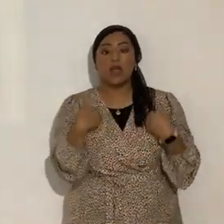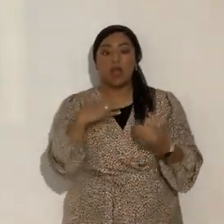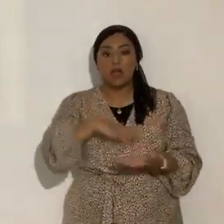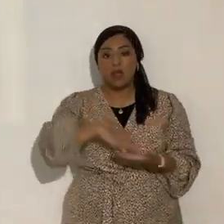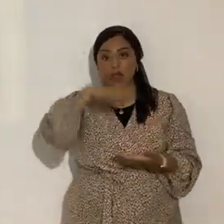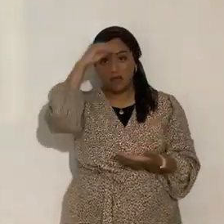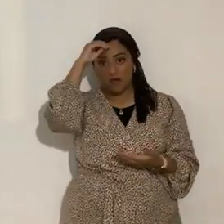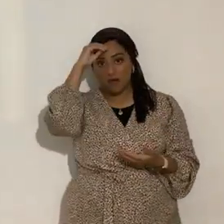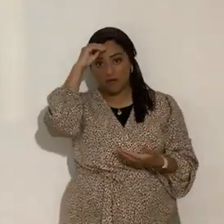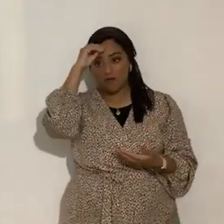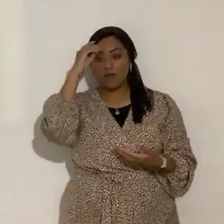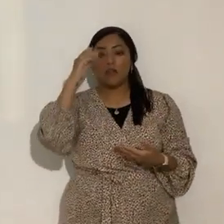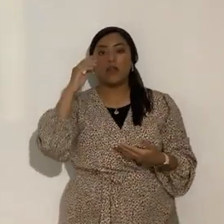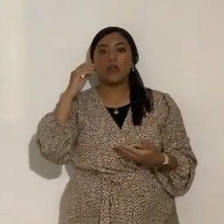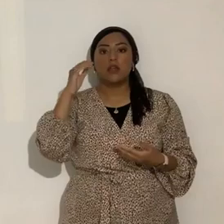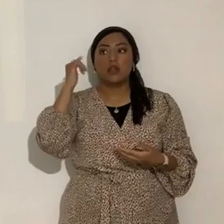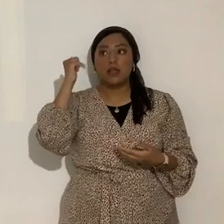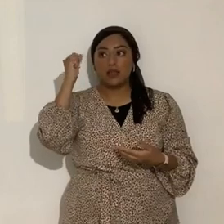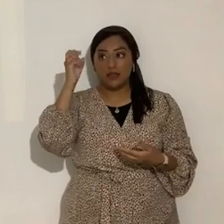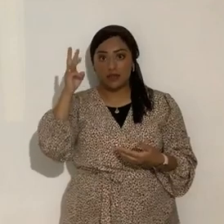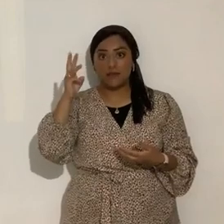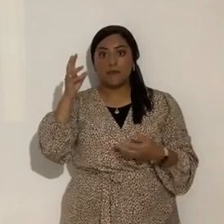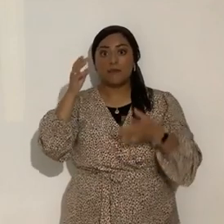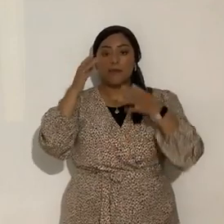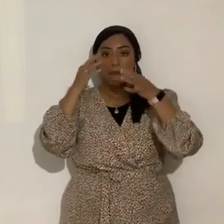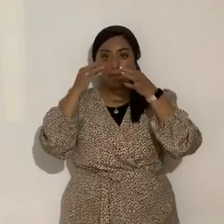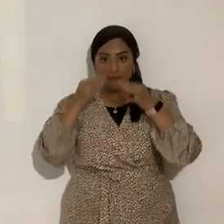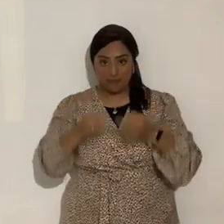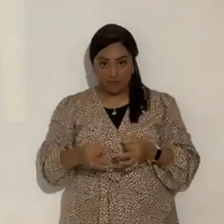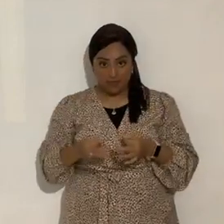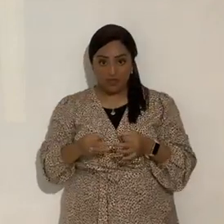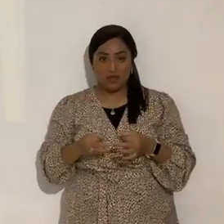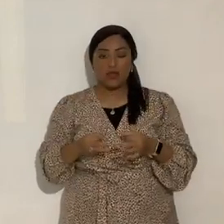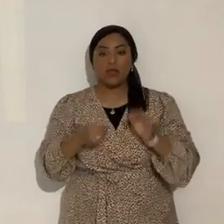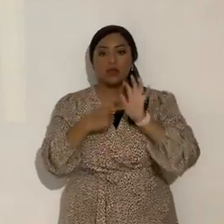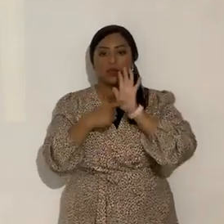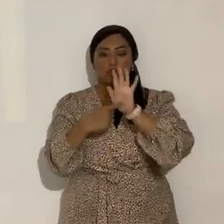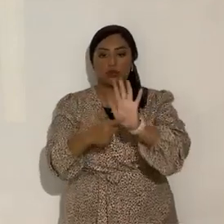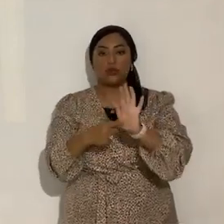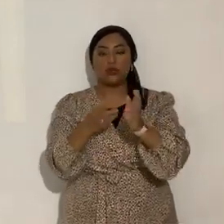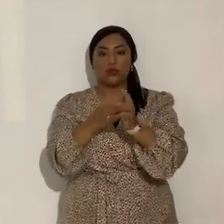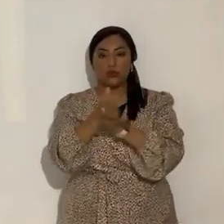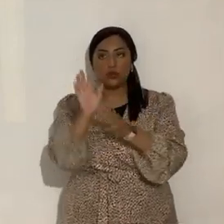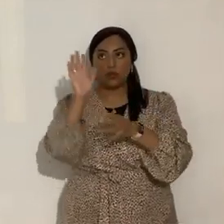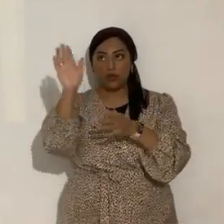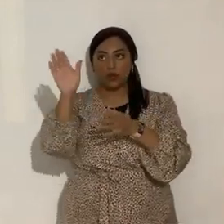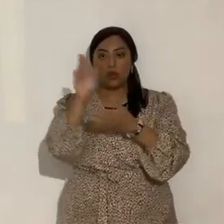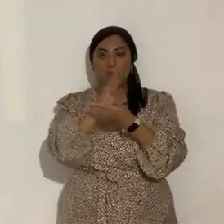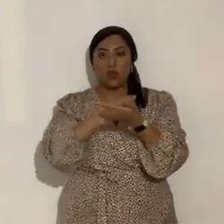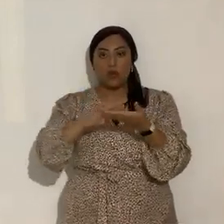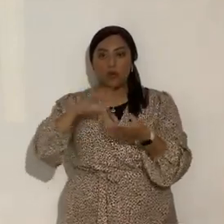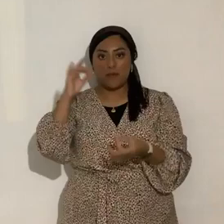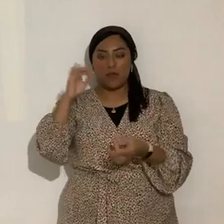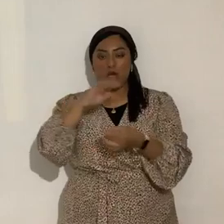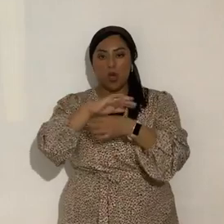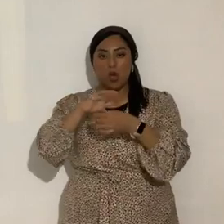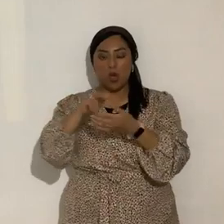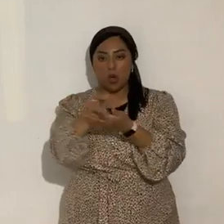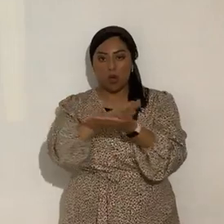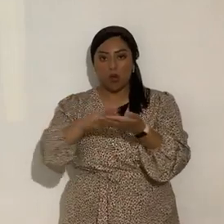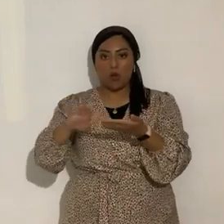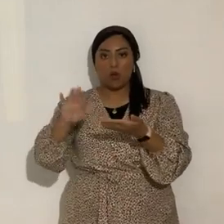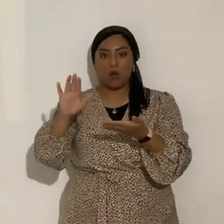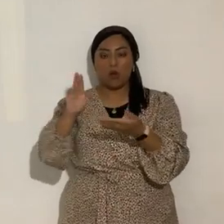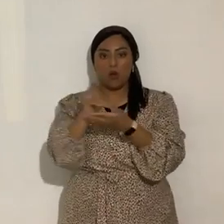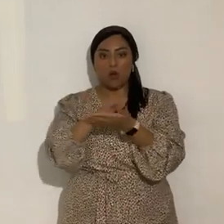la voluntad de Yahshua, ¿sí? La revela por medio de su bendito Espíritu, su bendito Ruach HaKodesh.